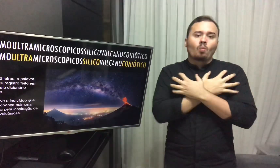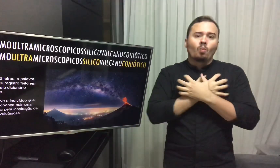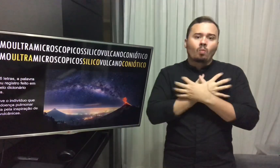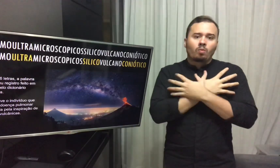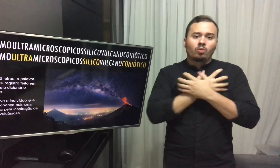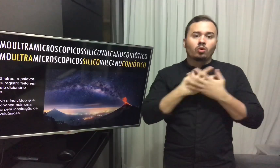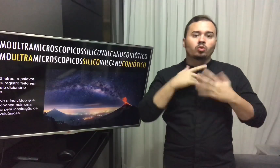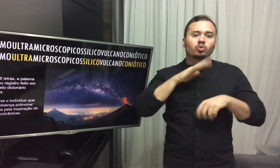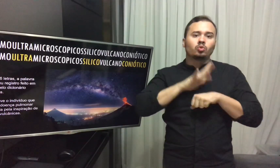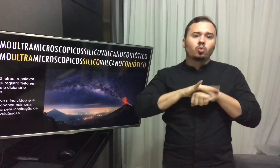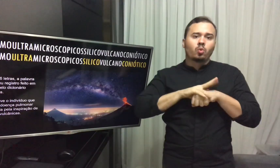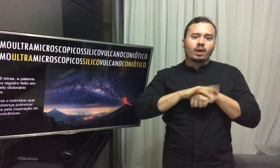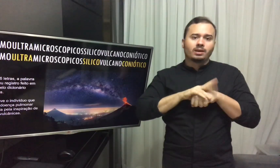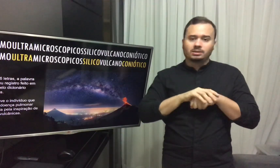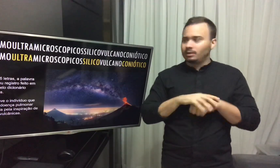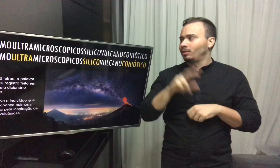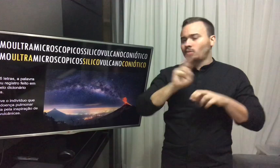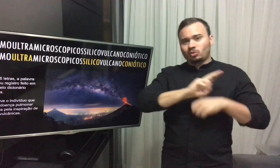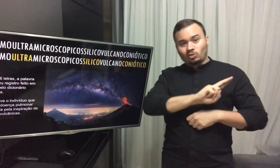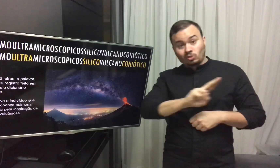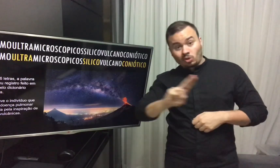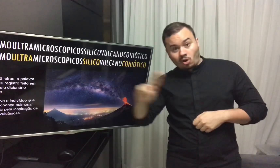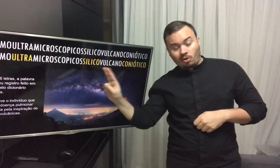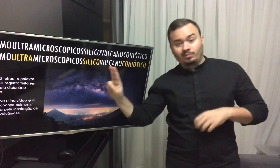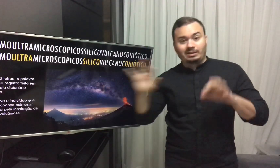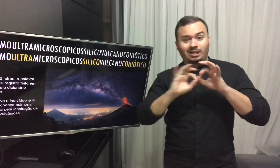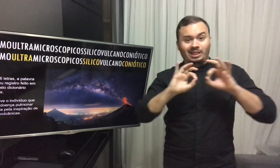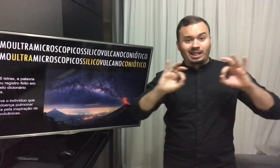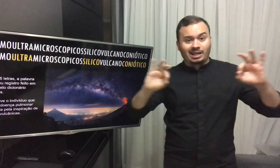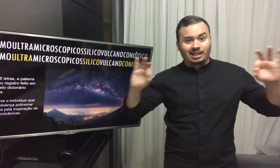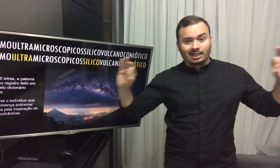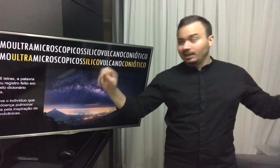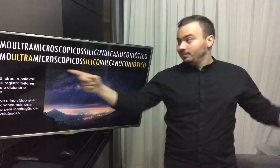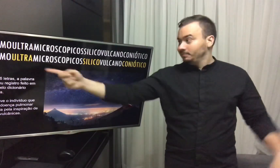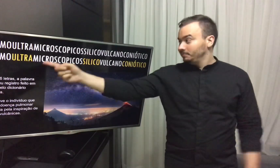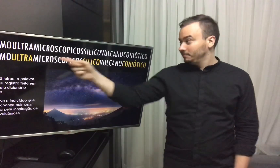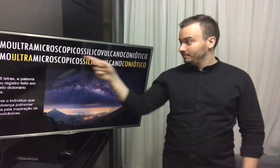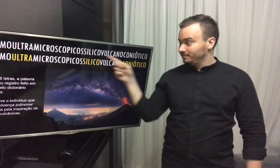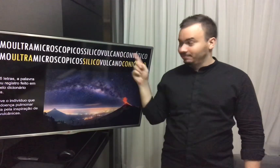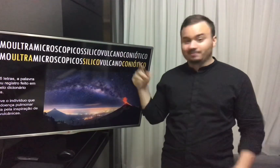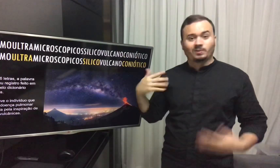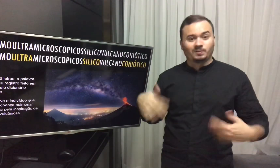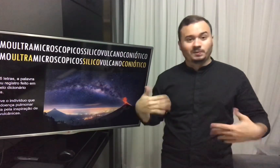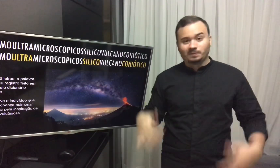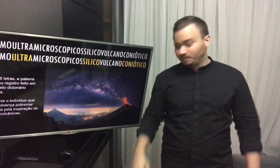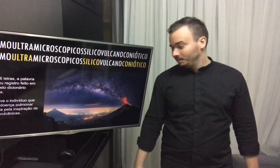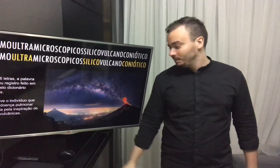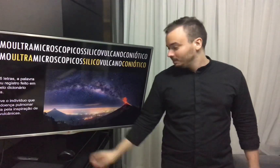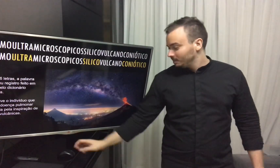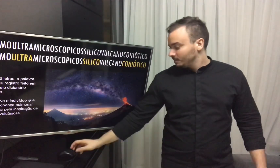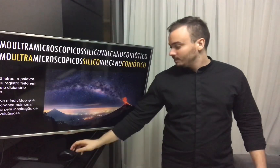pulmões ao respirar cinzas de um vulcão em erupção. Vejam só que palavra grande.